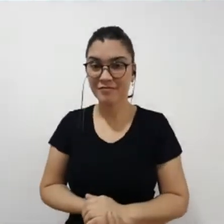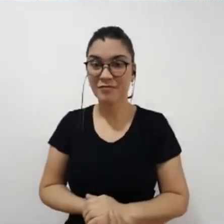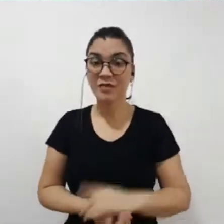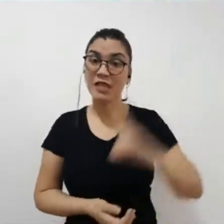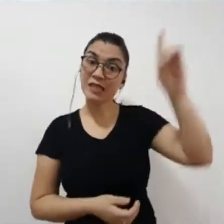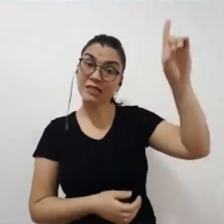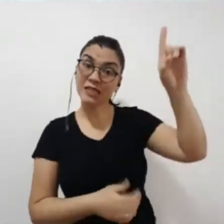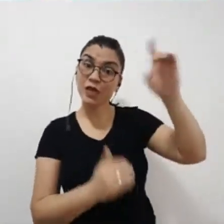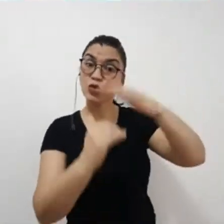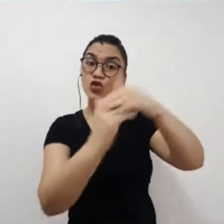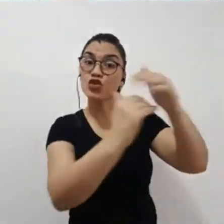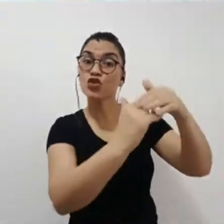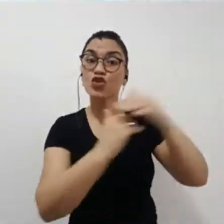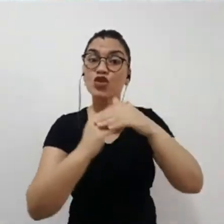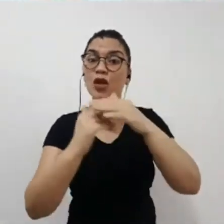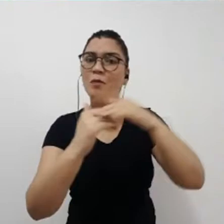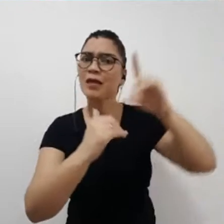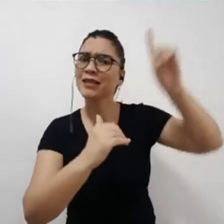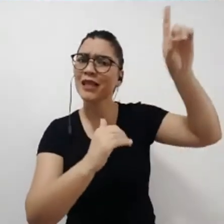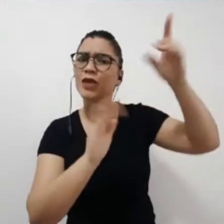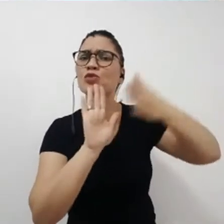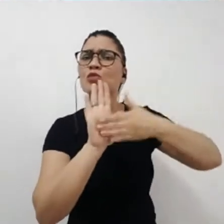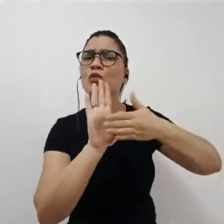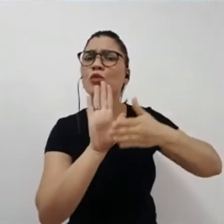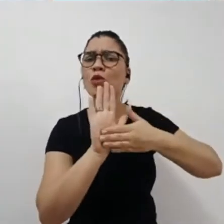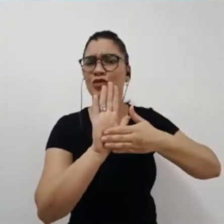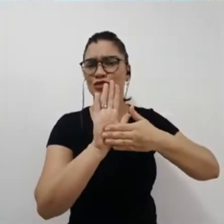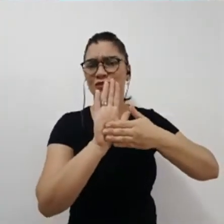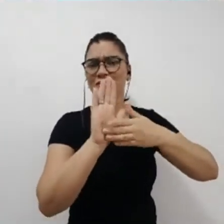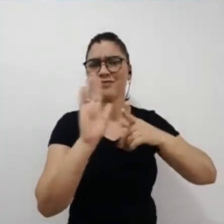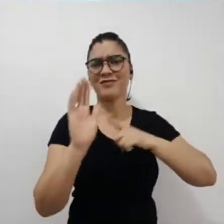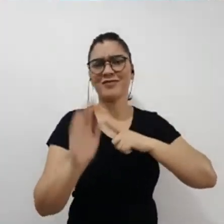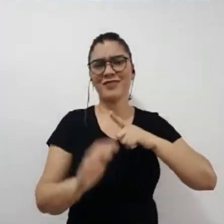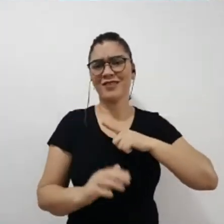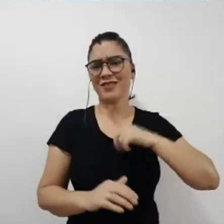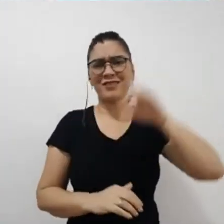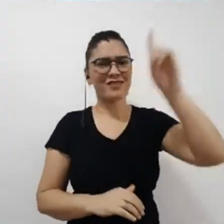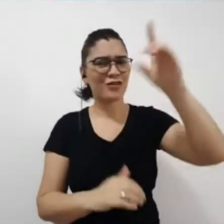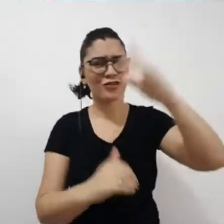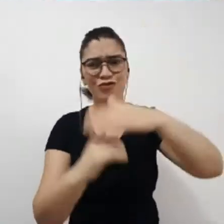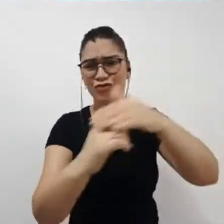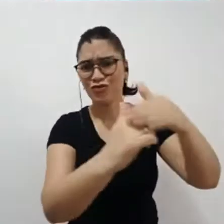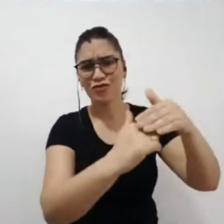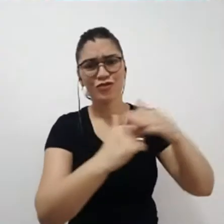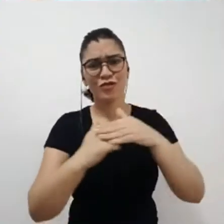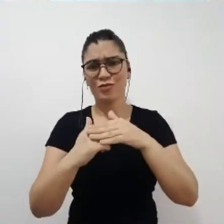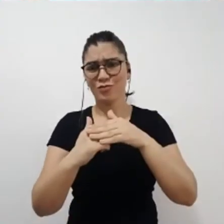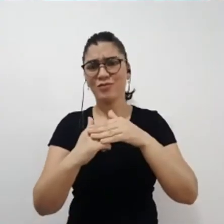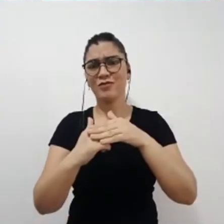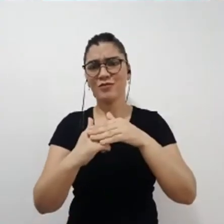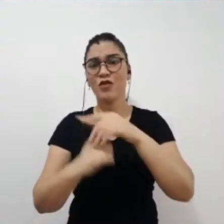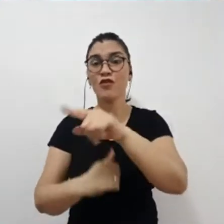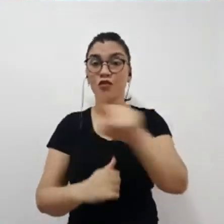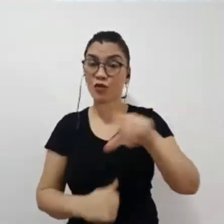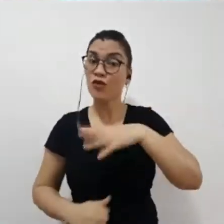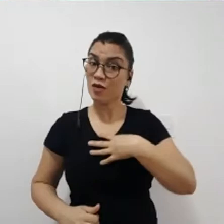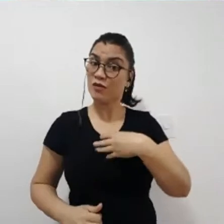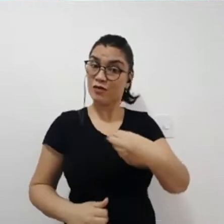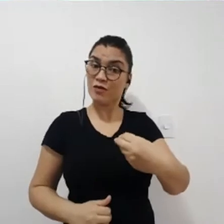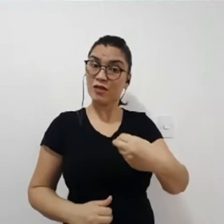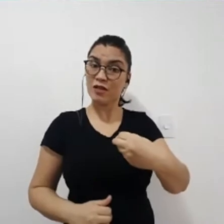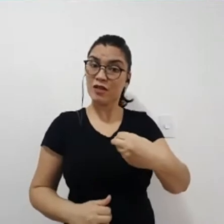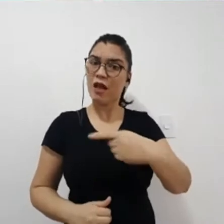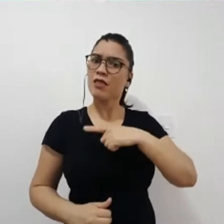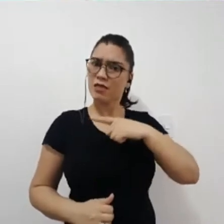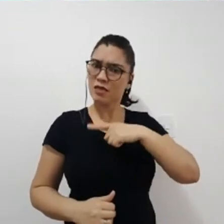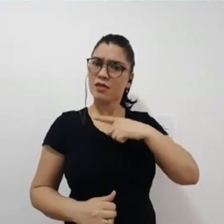propósito. Deus te chamou e te vocacionou como filho dele para um propósito.